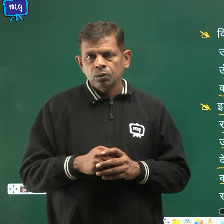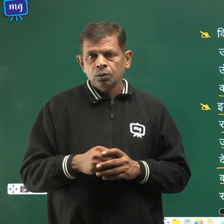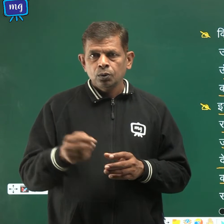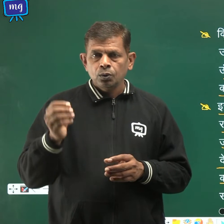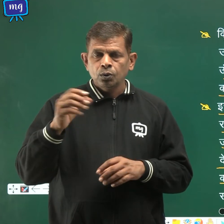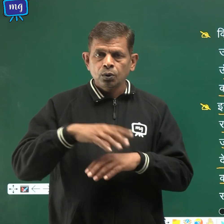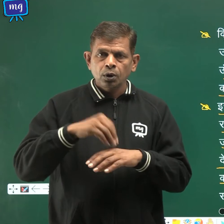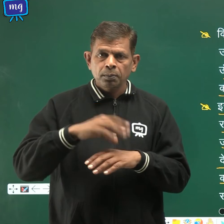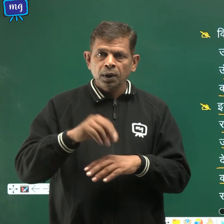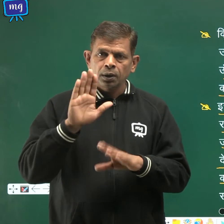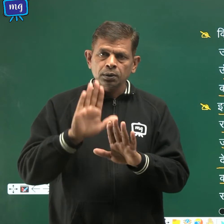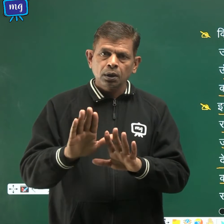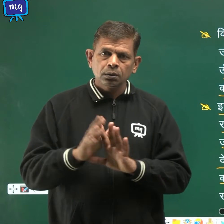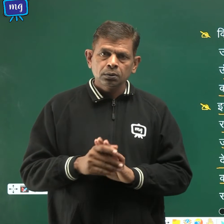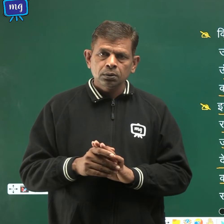जमीन तक